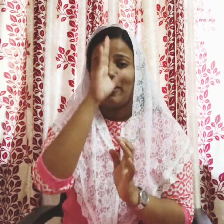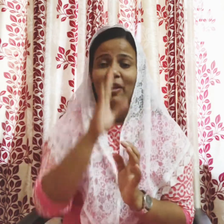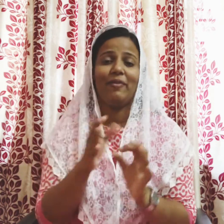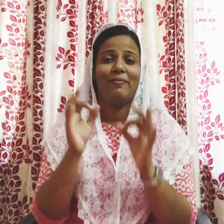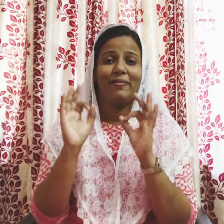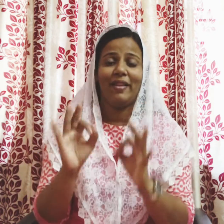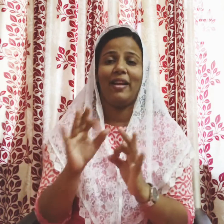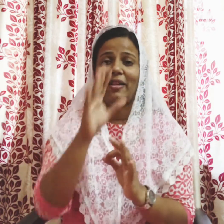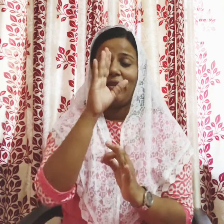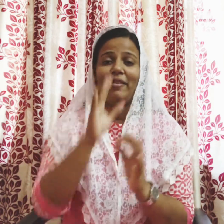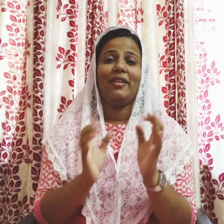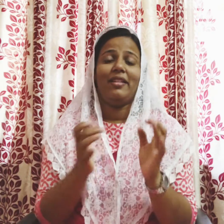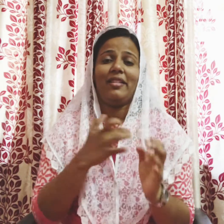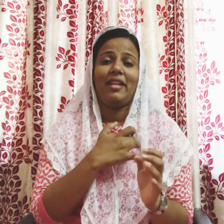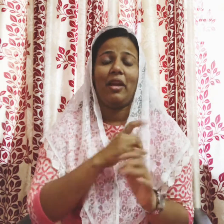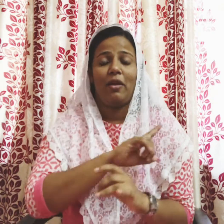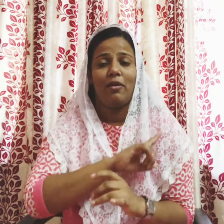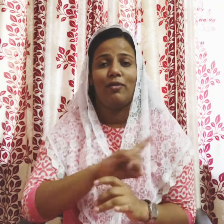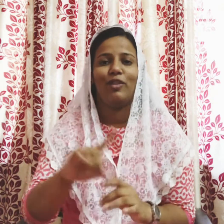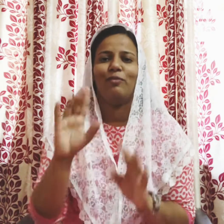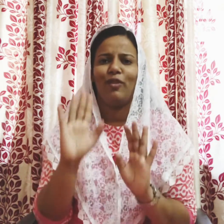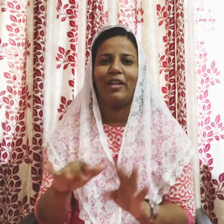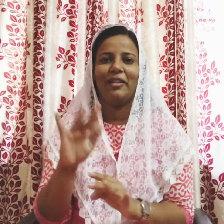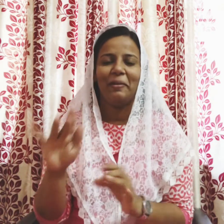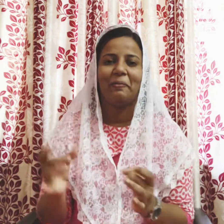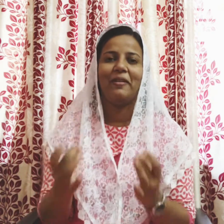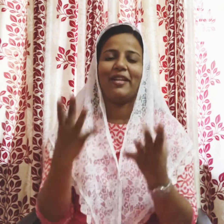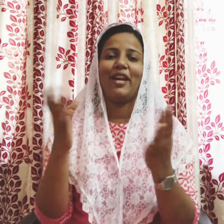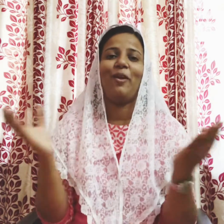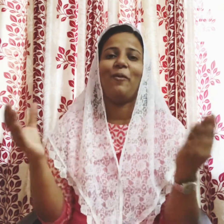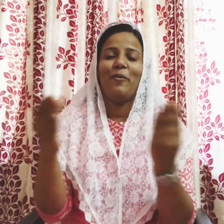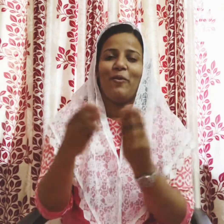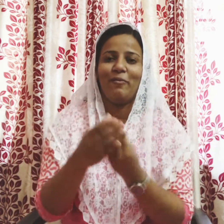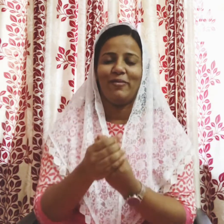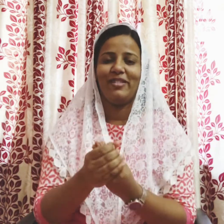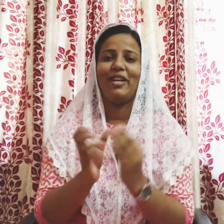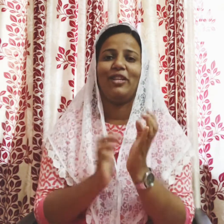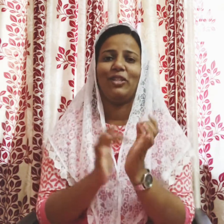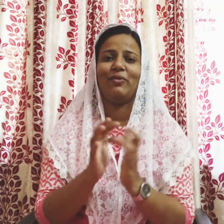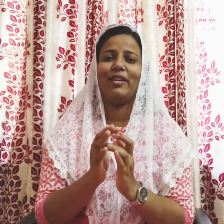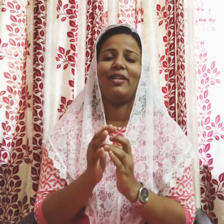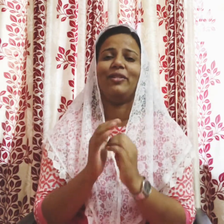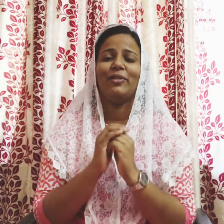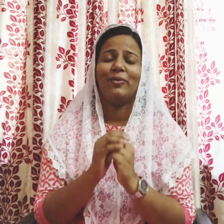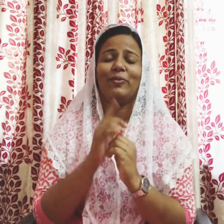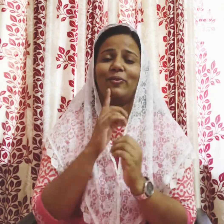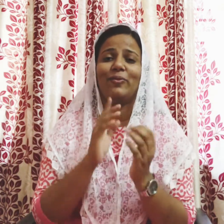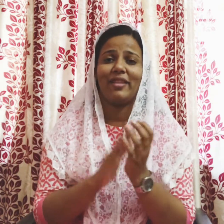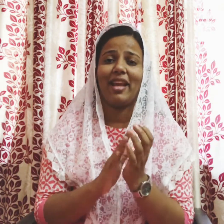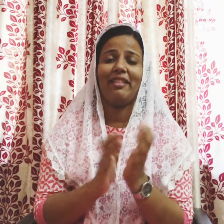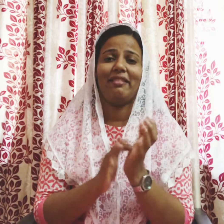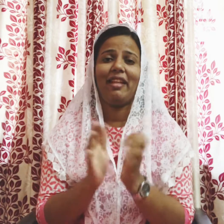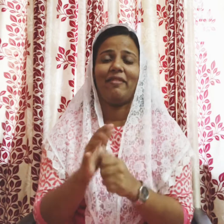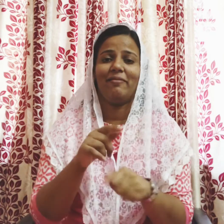പറഞ്ഞു, യഹോവ നല്ലവനല്ലോ, അങ്ങയുടെ ദയ എന്നേക്കുമുള്ളത്. ഇന്ന് പ്രഭാതത്തിൽ നമുക്ക് ഒരുമിച്ച് കർത്താവിനെ സ്തുതിക്കുവാൻ കർത്താവ് അവസരം തന്നതിനായിട്ട് സ്തോത്രം